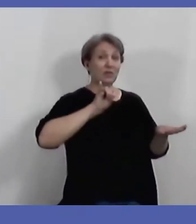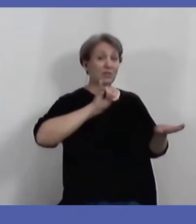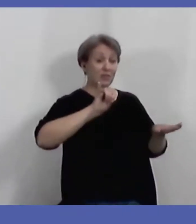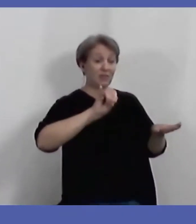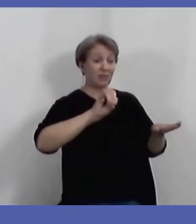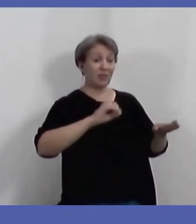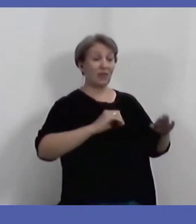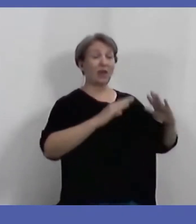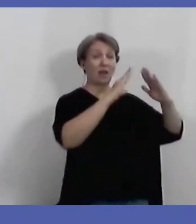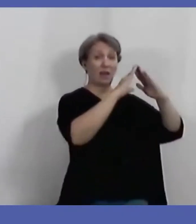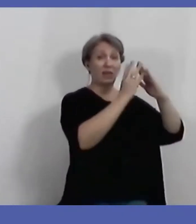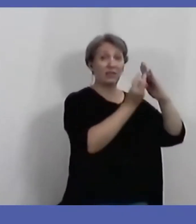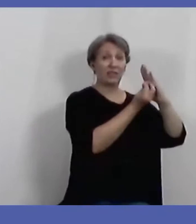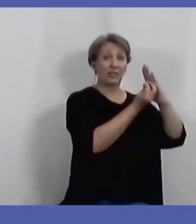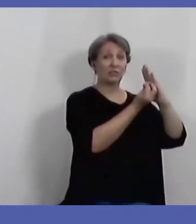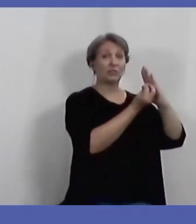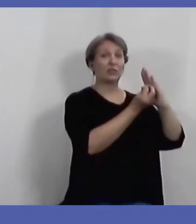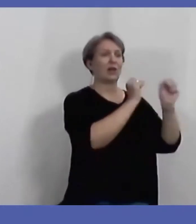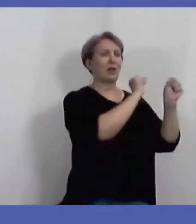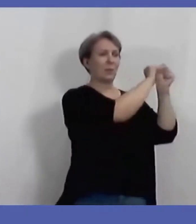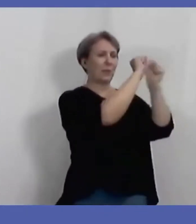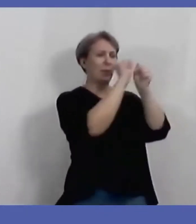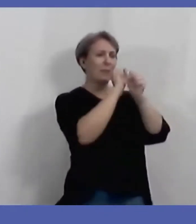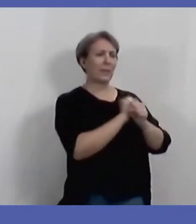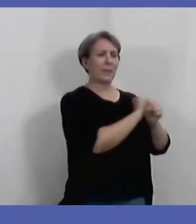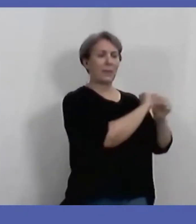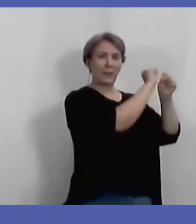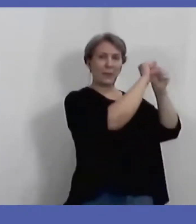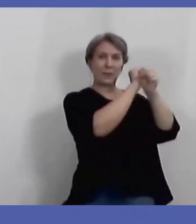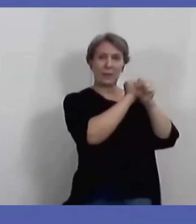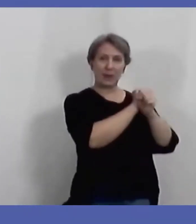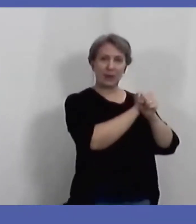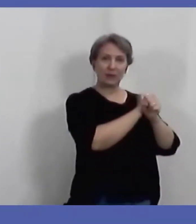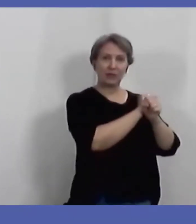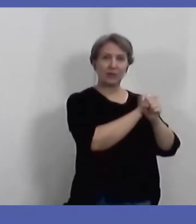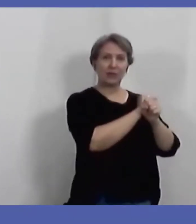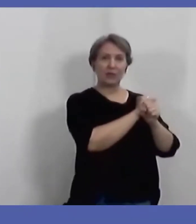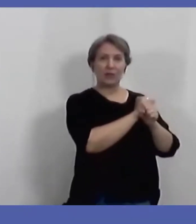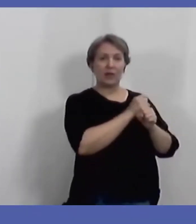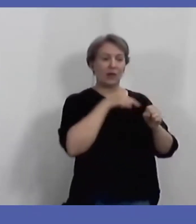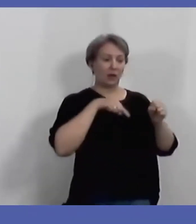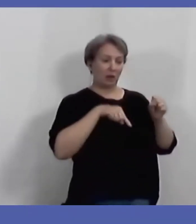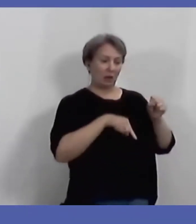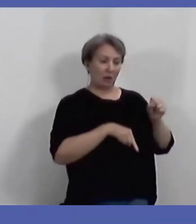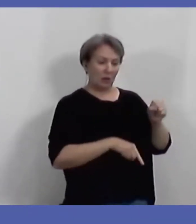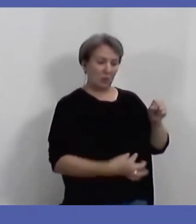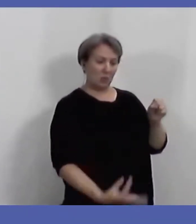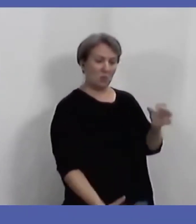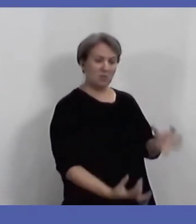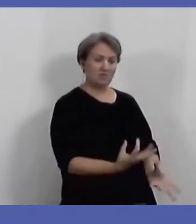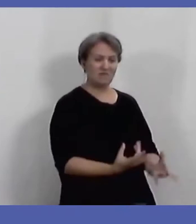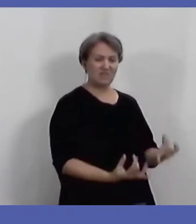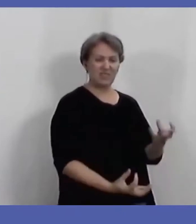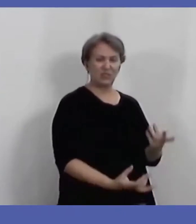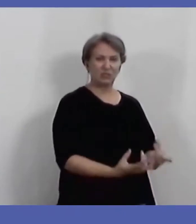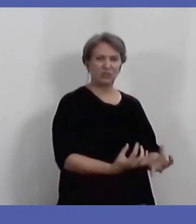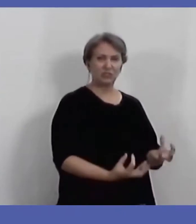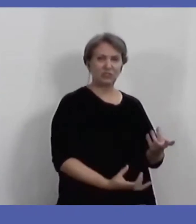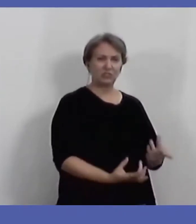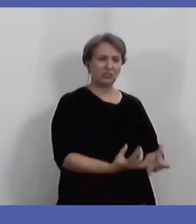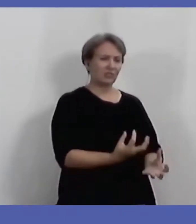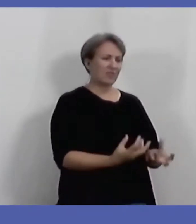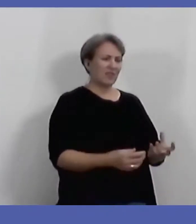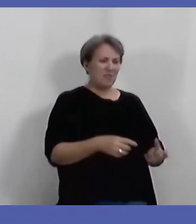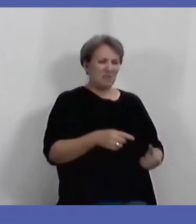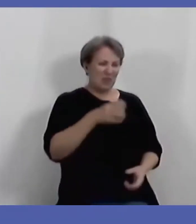as portas do inimigo. Ou seja, o resto já foi vencido. Só falta